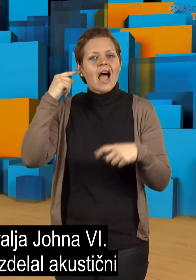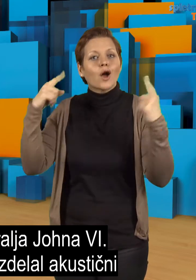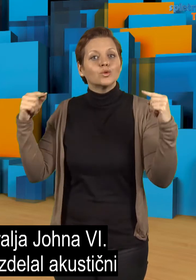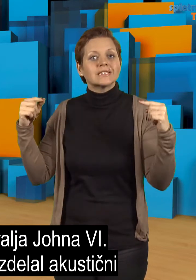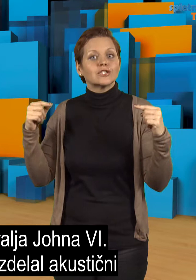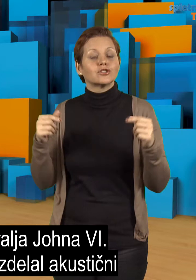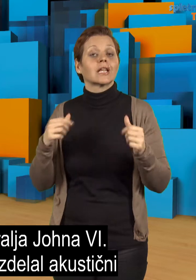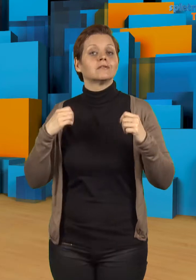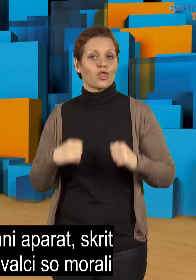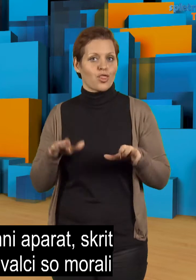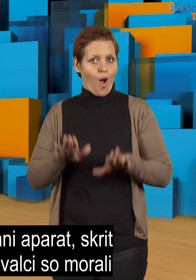sprejemni aparat skrit pod sedežem.